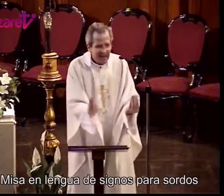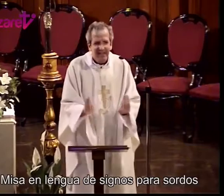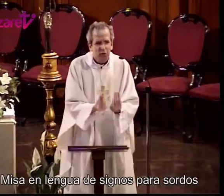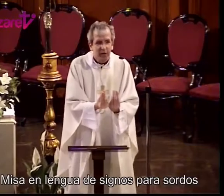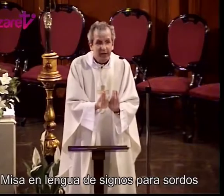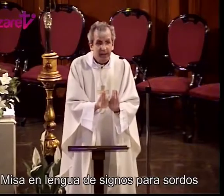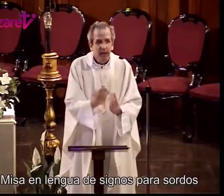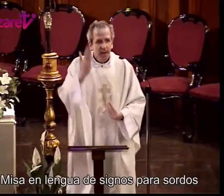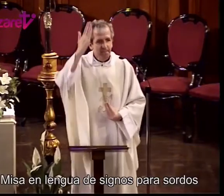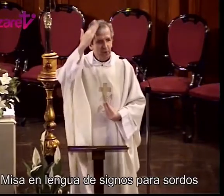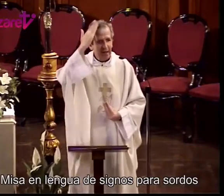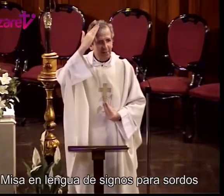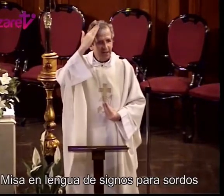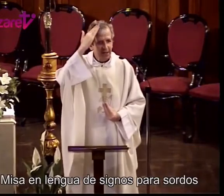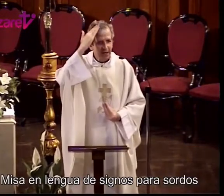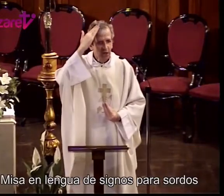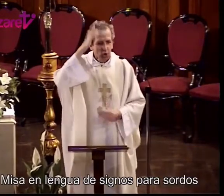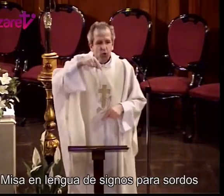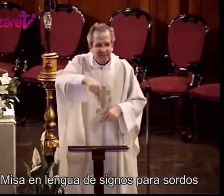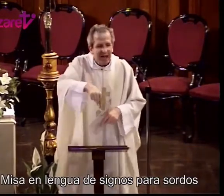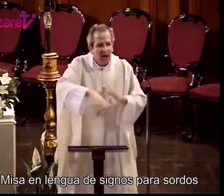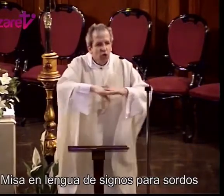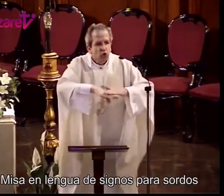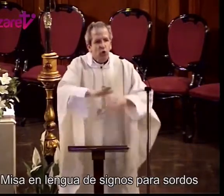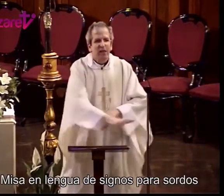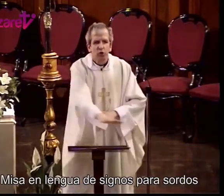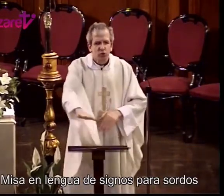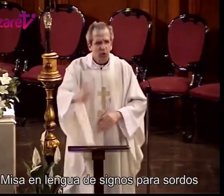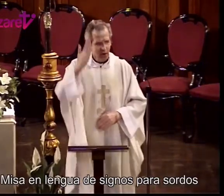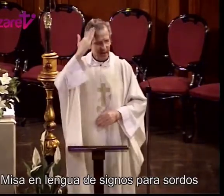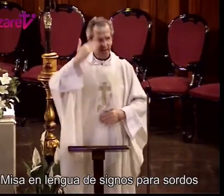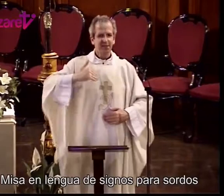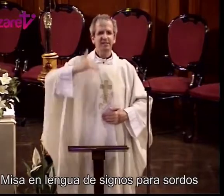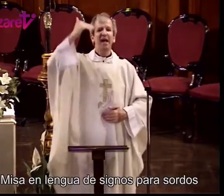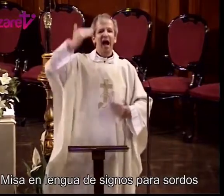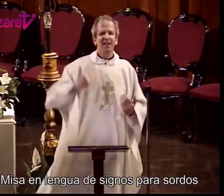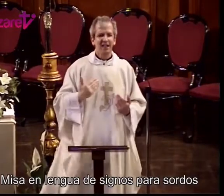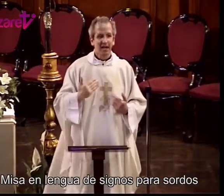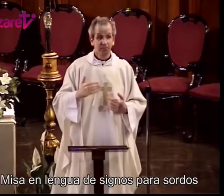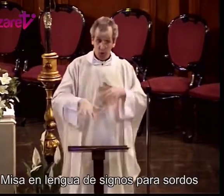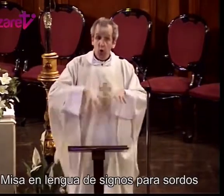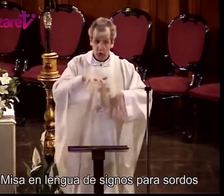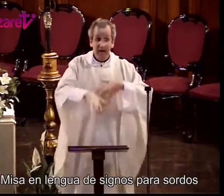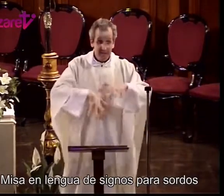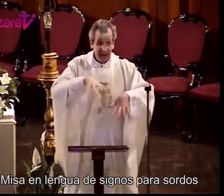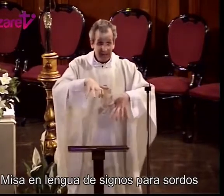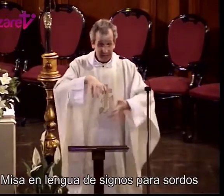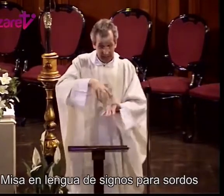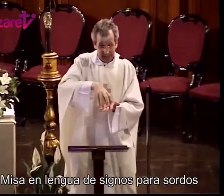realidad concreta. Pero la cabeza no está tocando el suelo, la cabeza está alta. Los animales